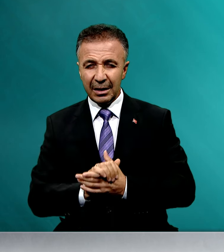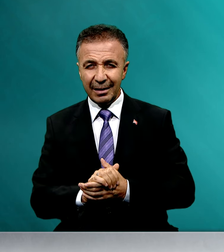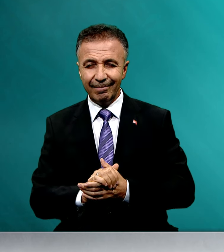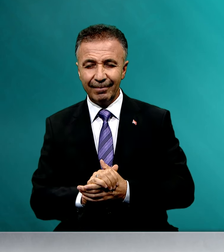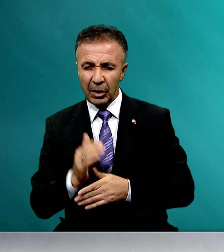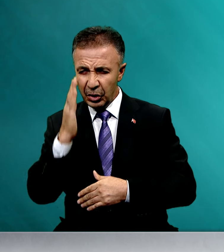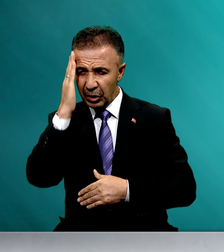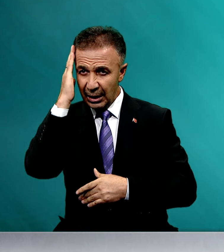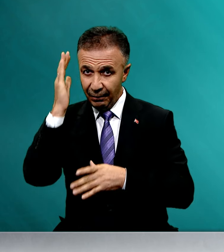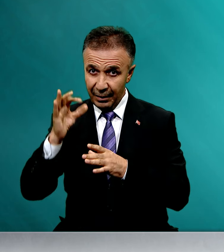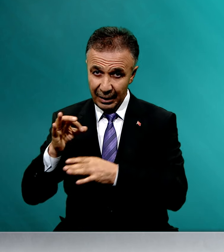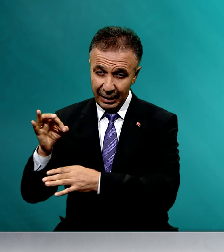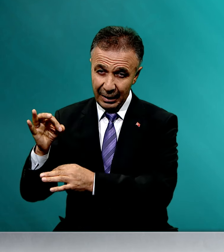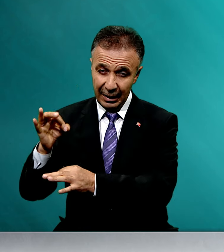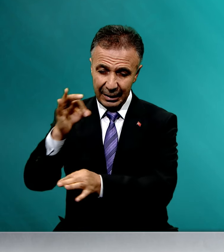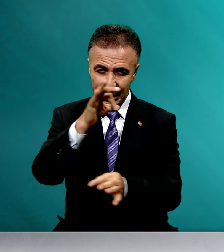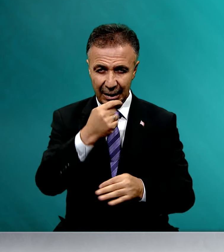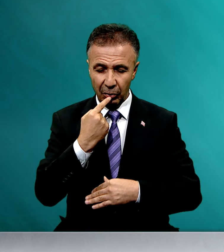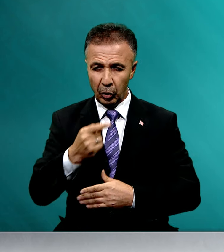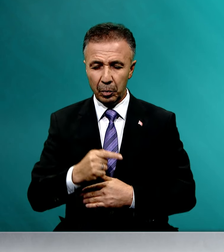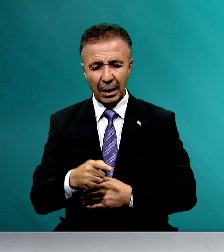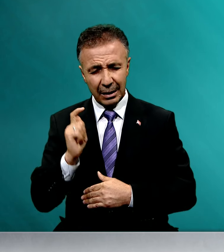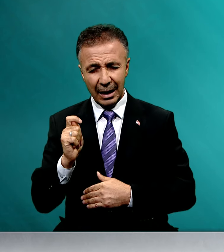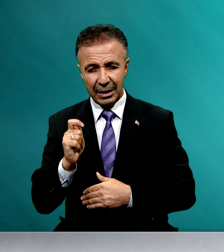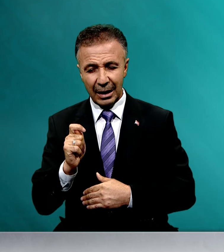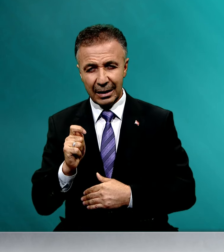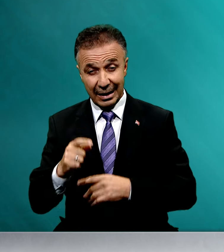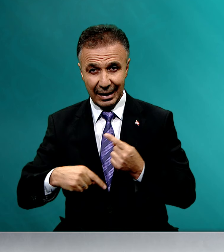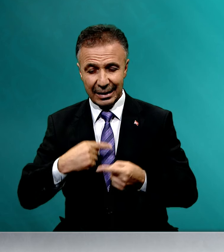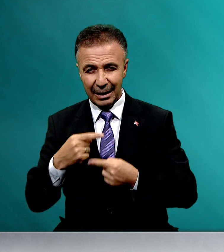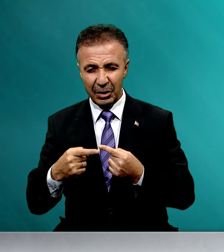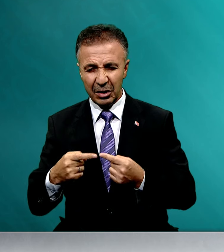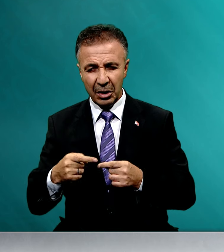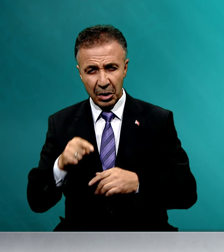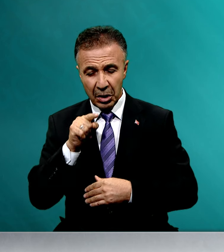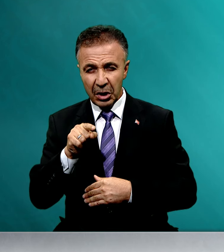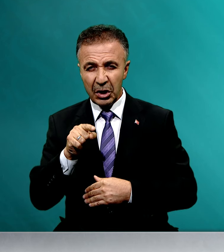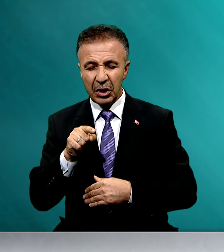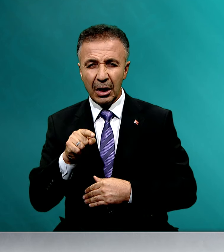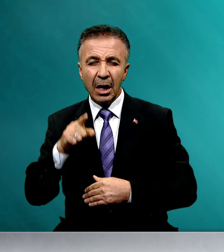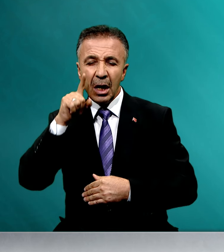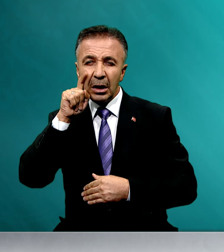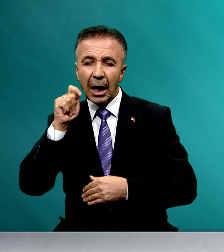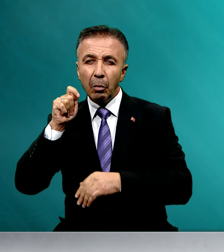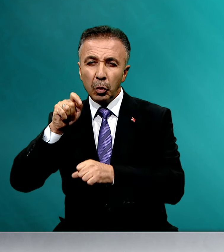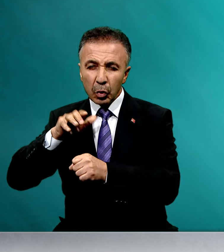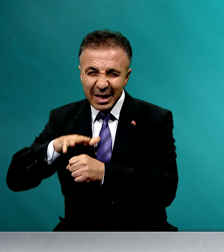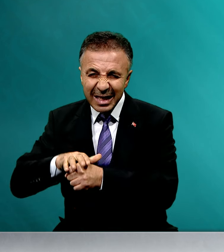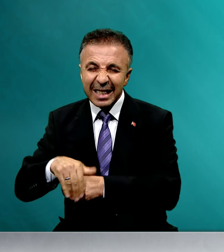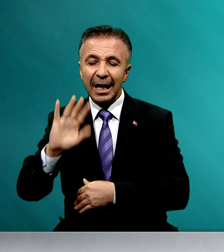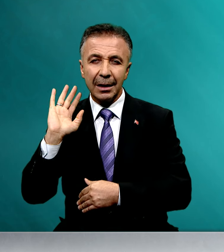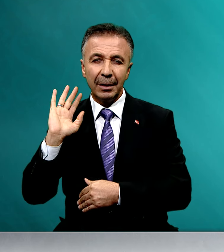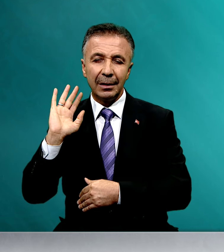ya, nesilmiş gerçek. İşte çiğnetmedi namusunu,